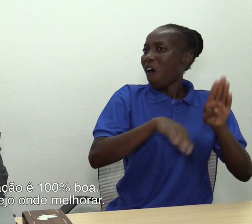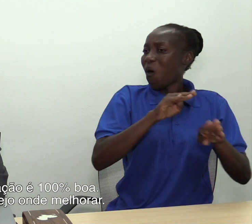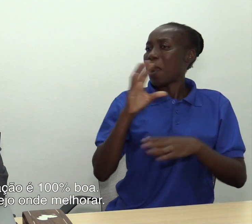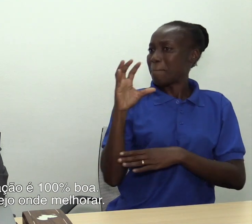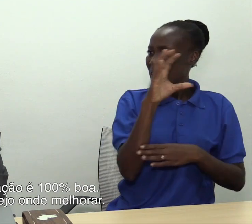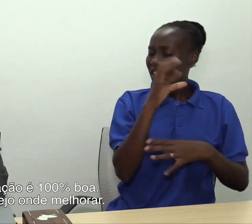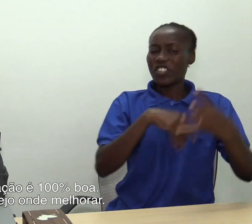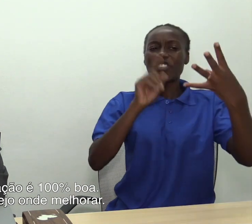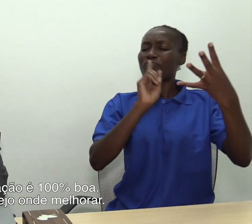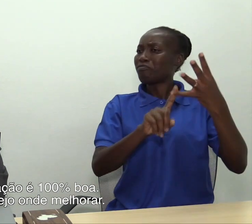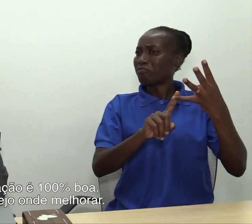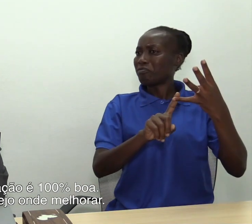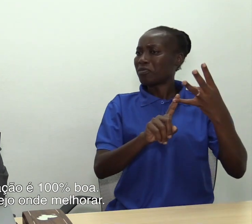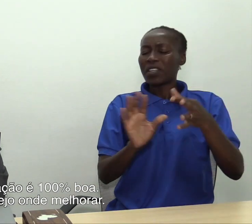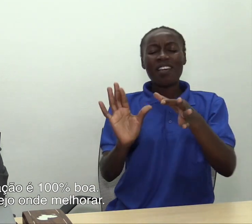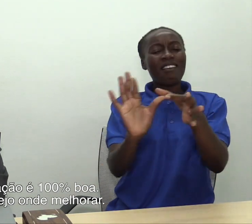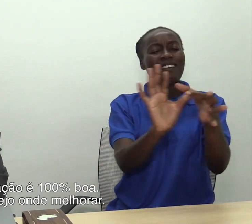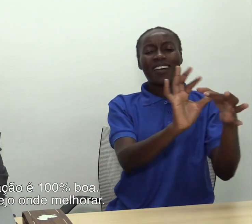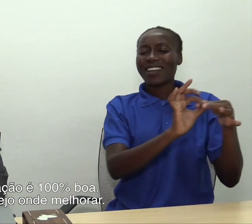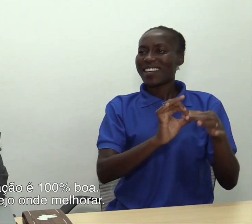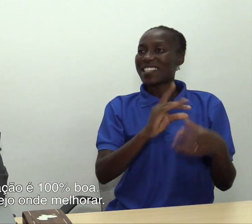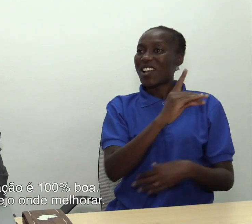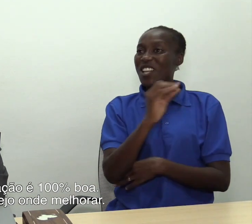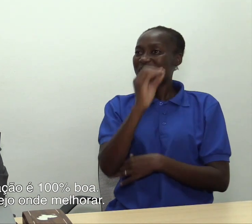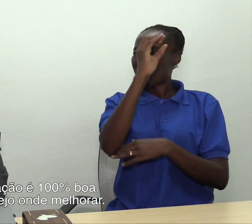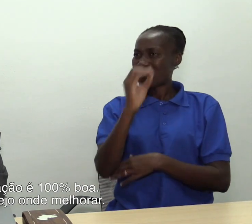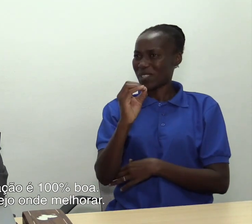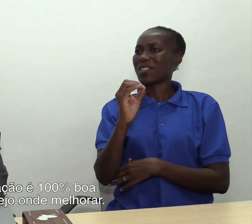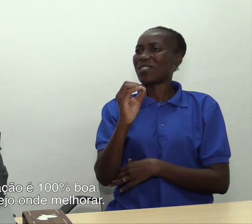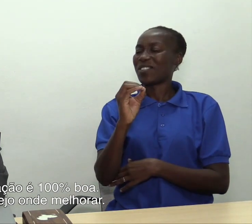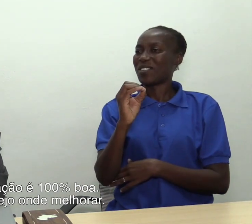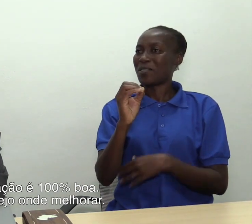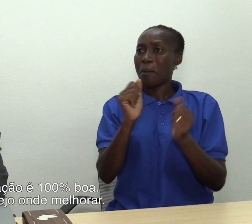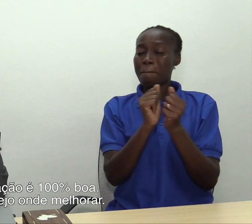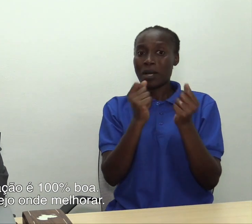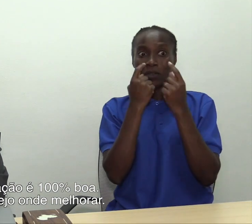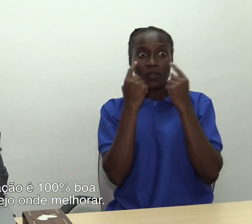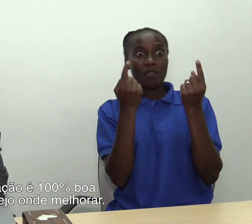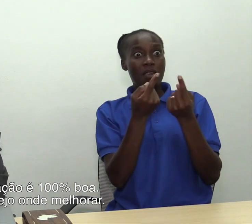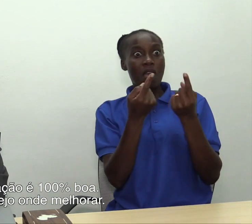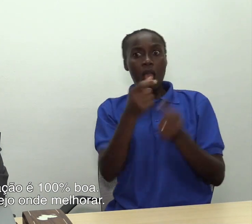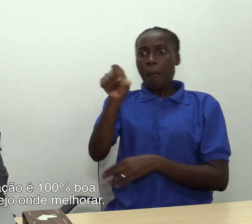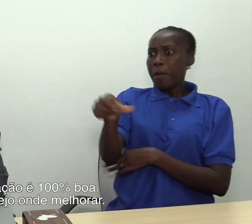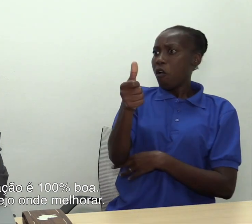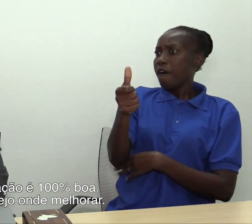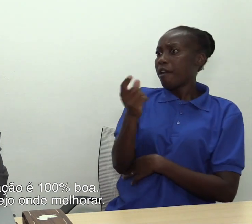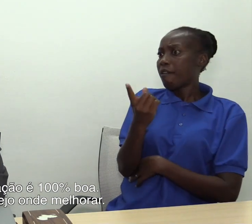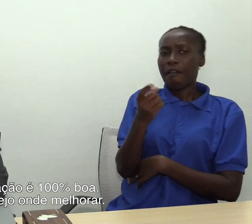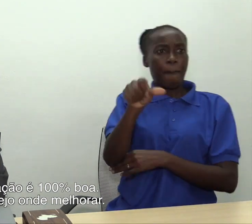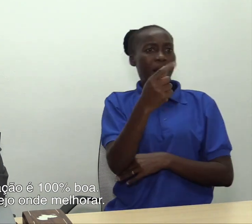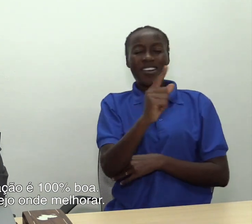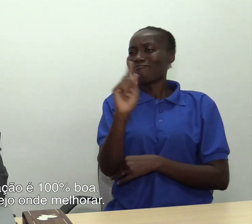colegas de lá também, relação 100%. 100%. Não vejo onde melhorar, porque está a